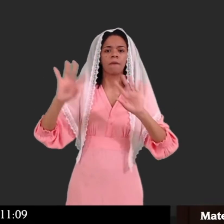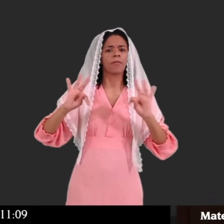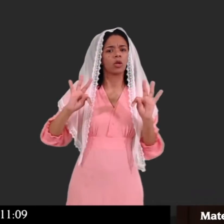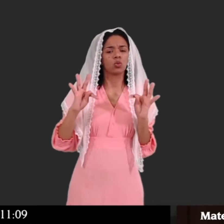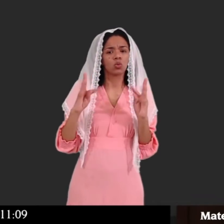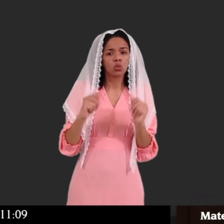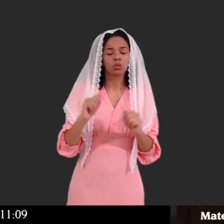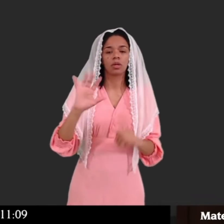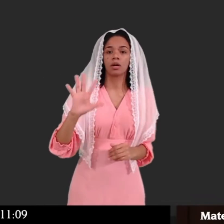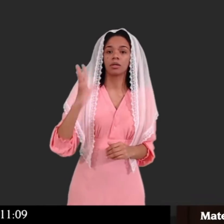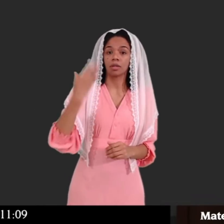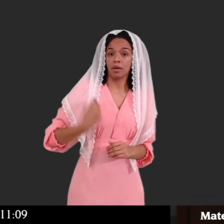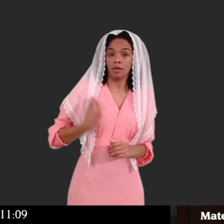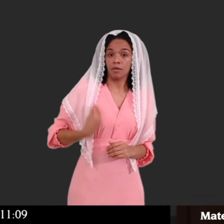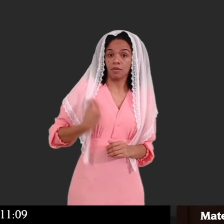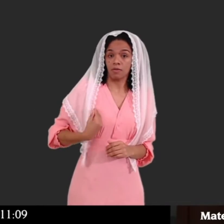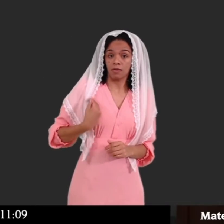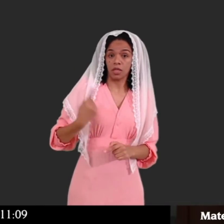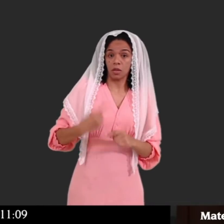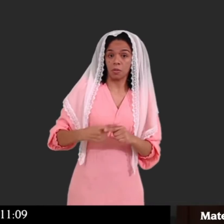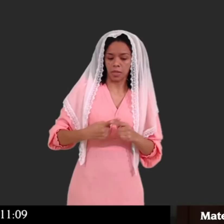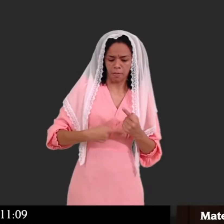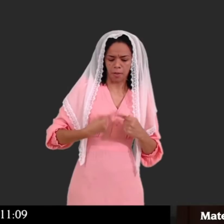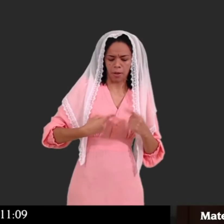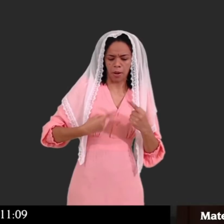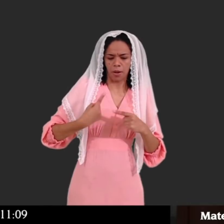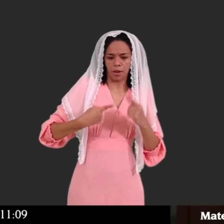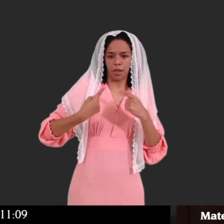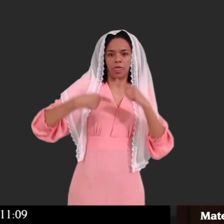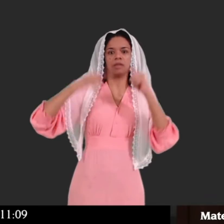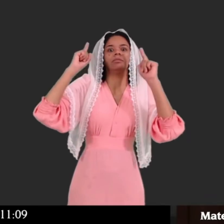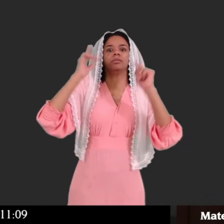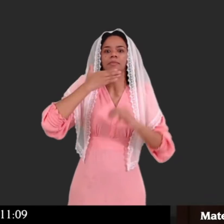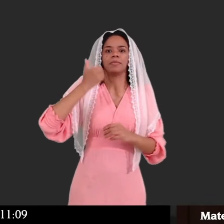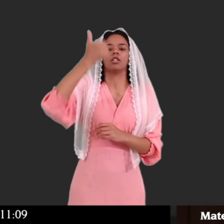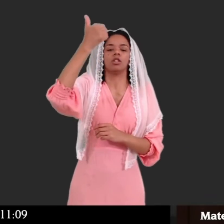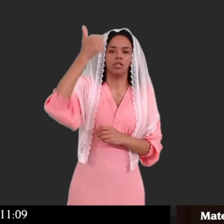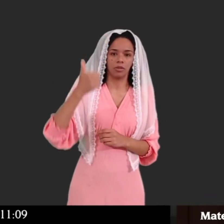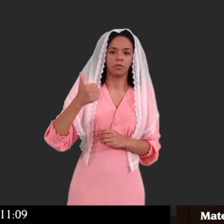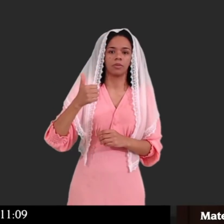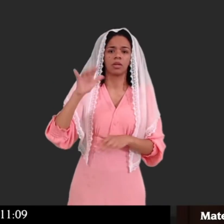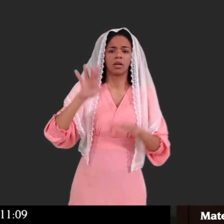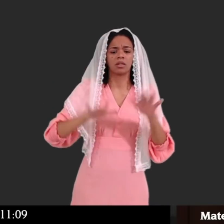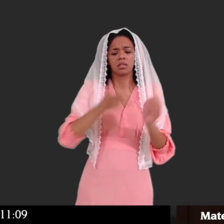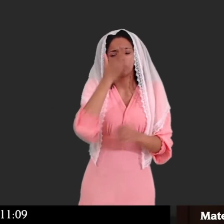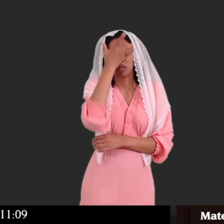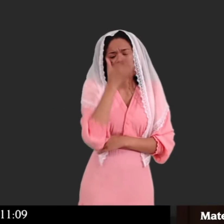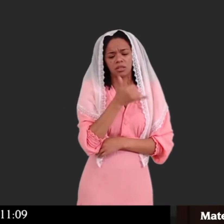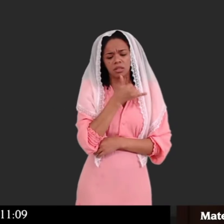passar é para o seu aperfeiçoamento. Na tristeza do rosto, o coração fica